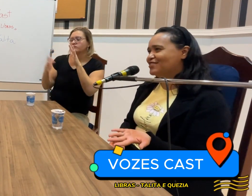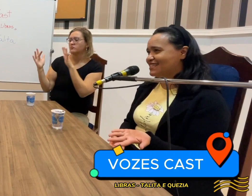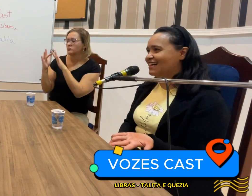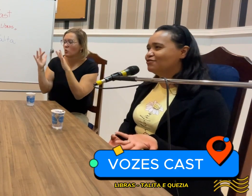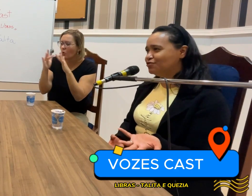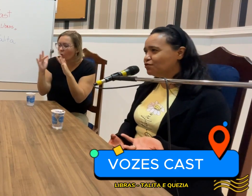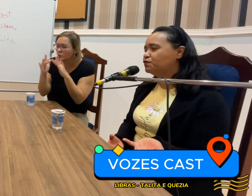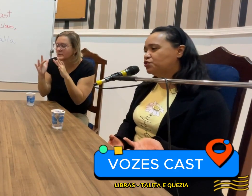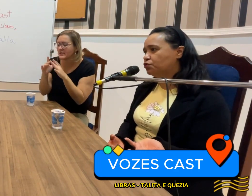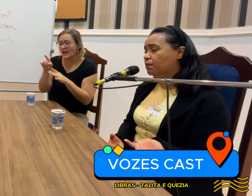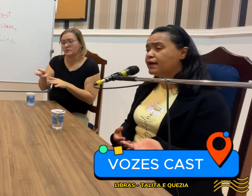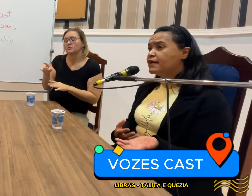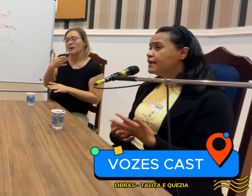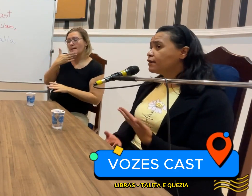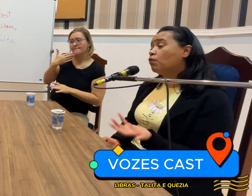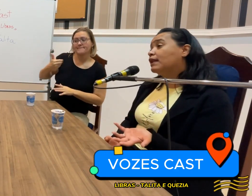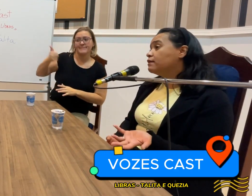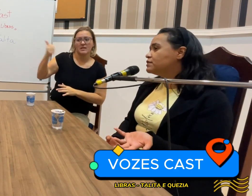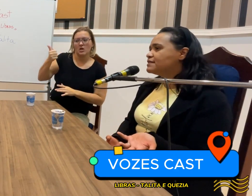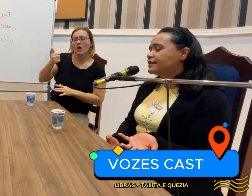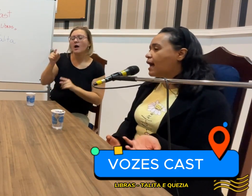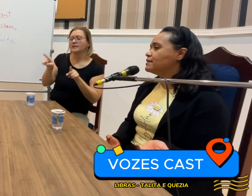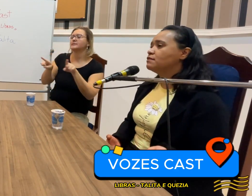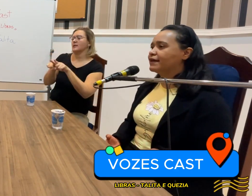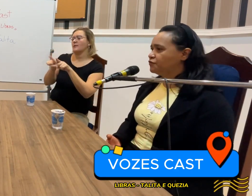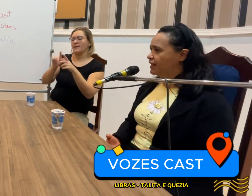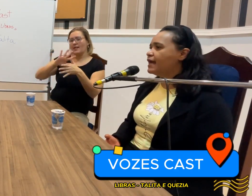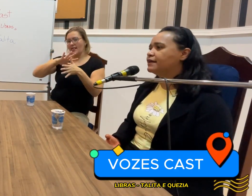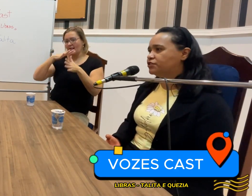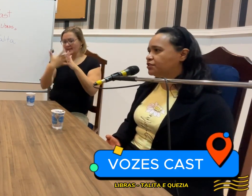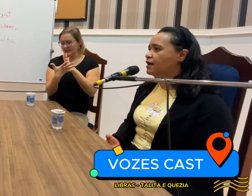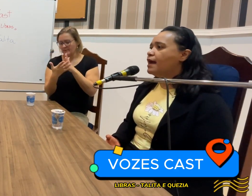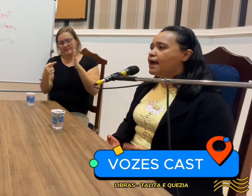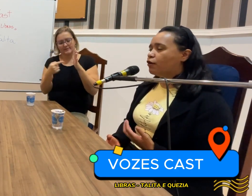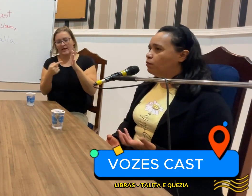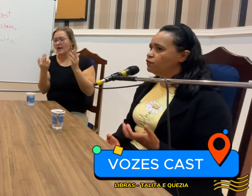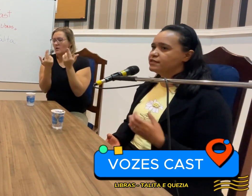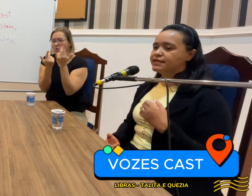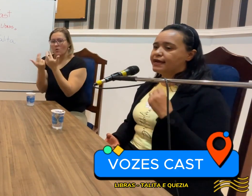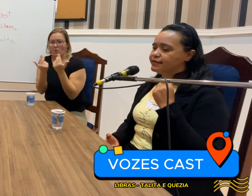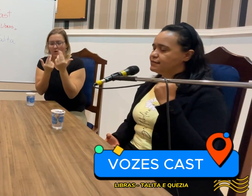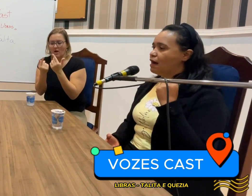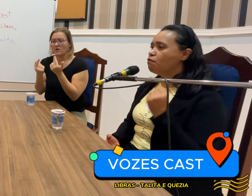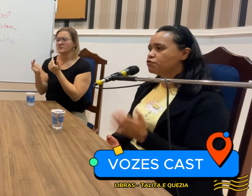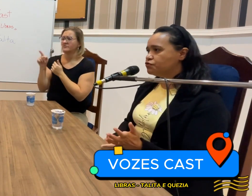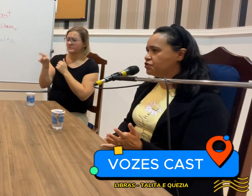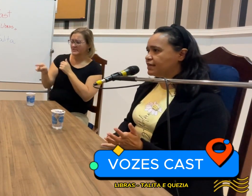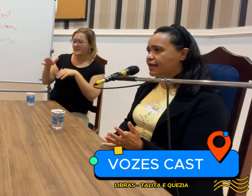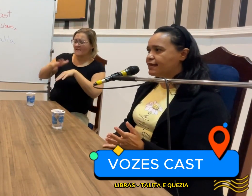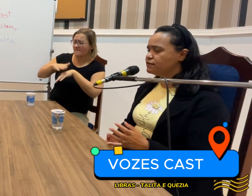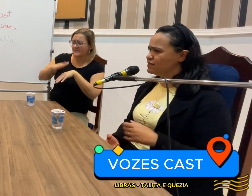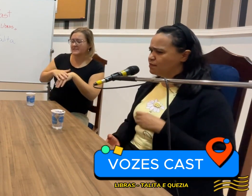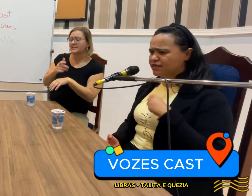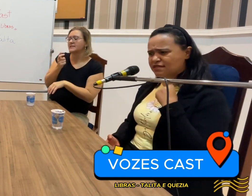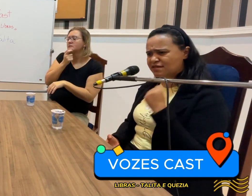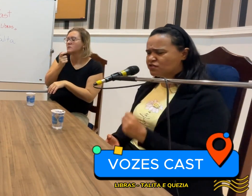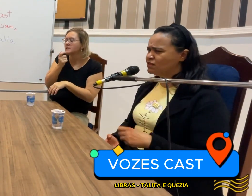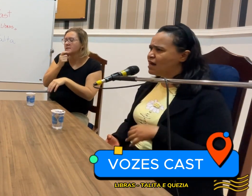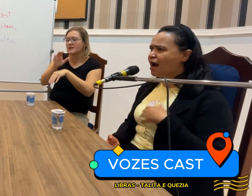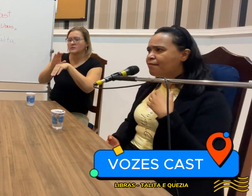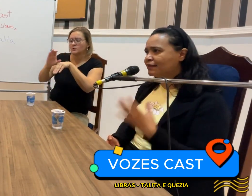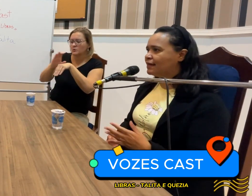o aprendizado de um novo idioma. E Uhum. com língua de sinais não é diferente. É como você iniciar um curso de inglês, você